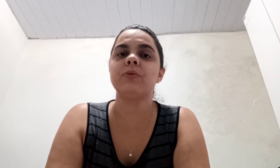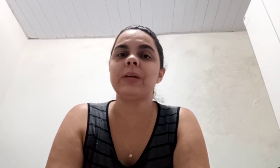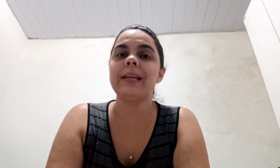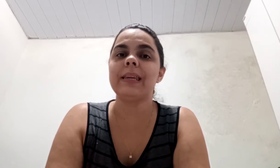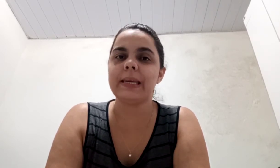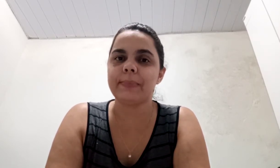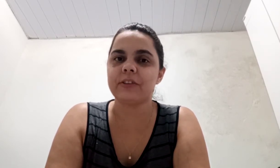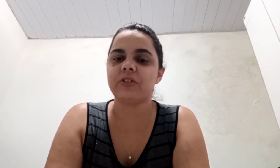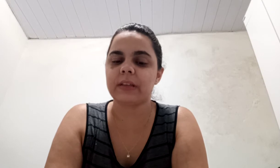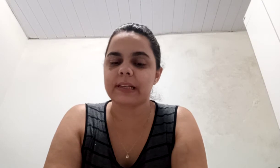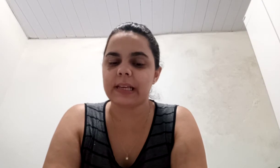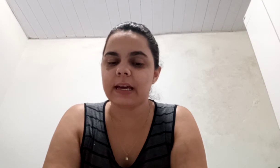de Libras, tá certo?